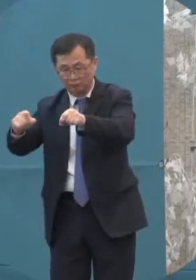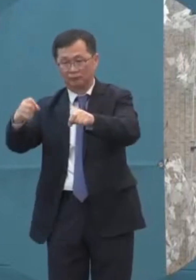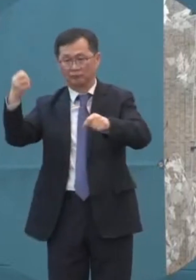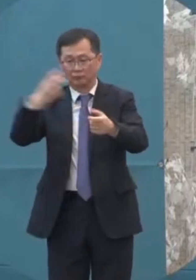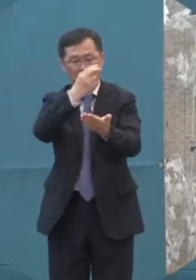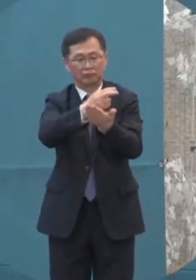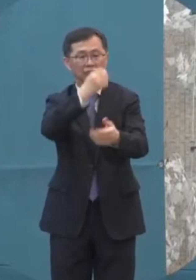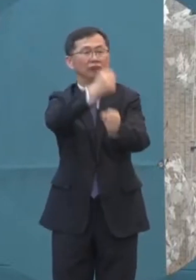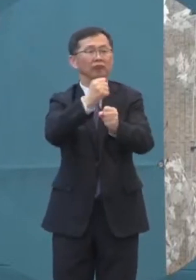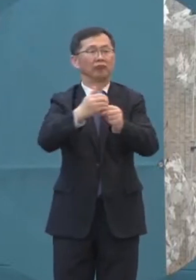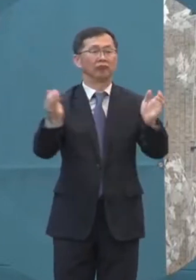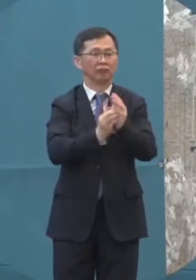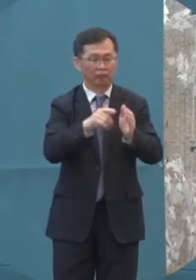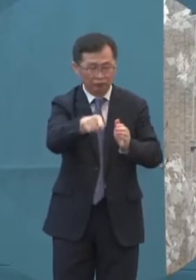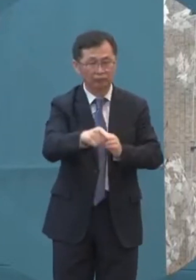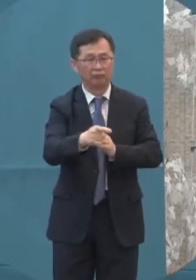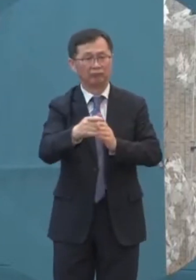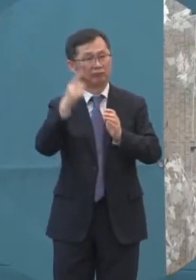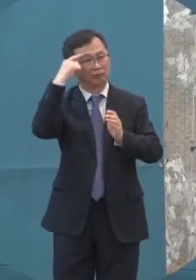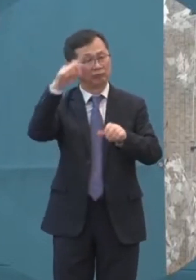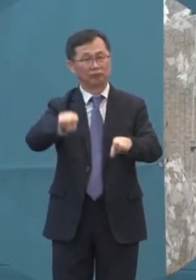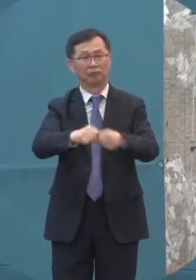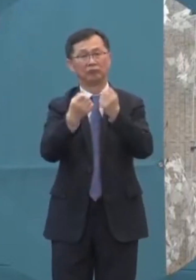만들고요. 이게 뭐 하자는 겁니까?